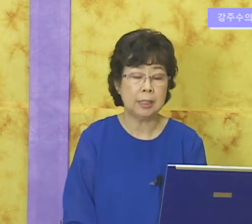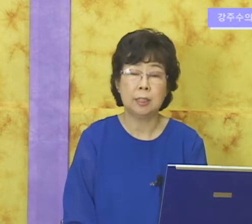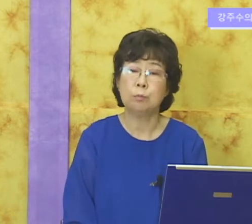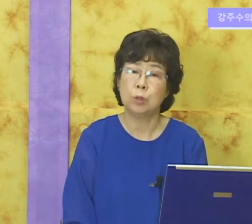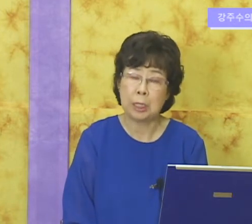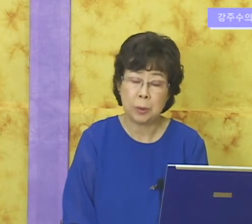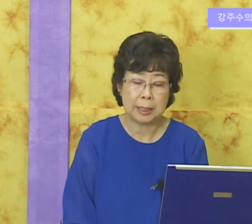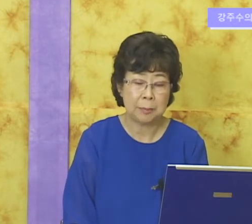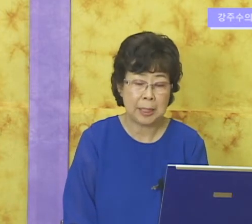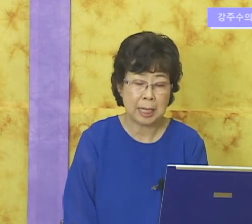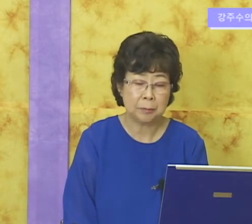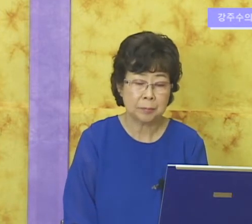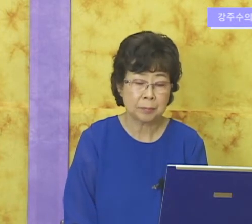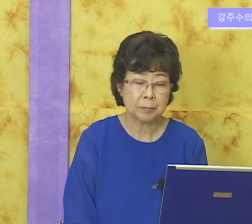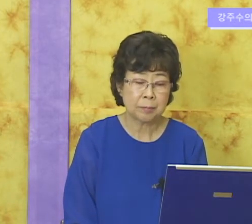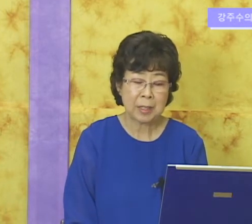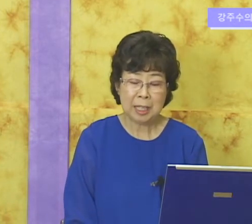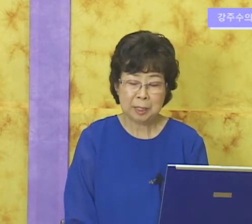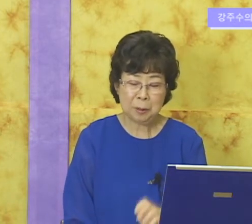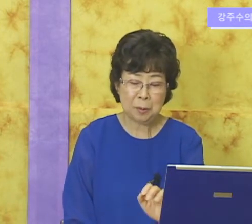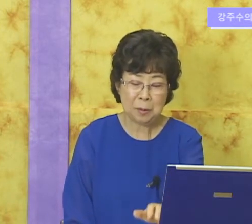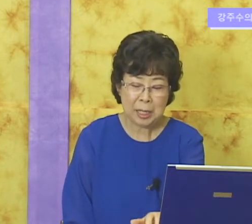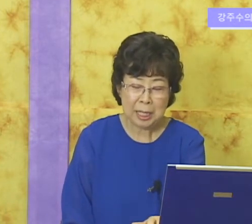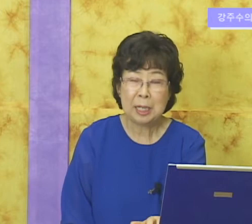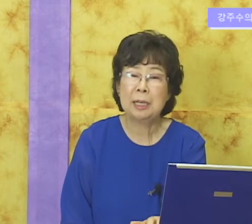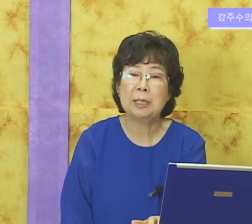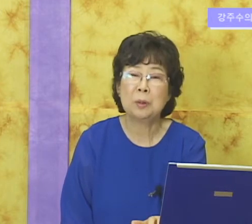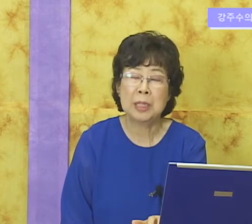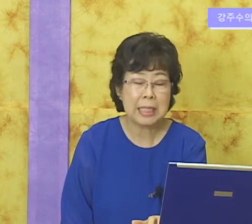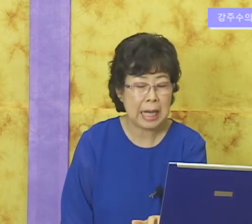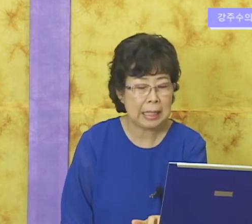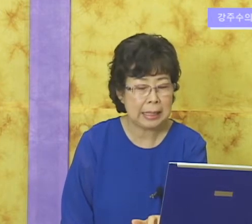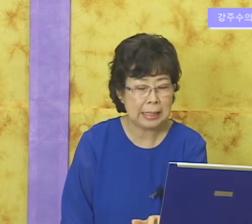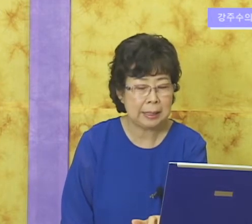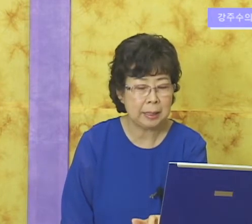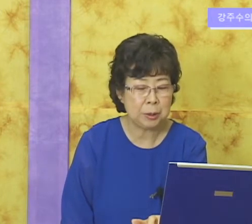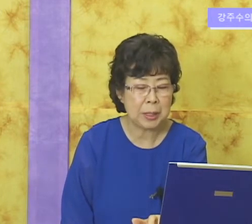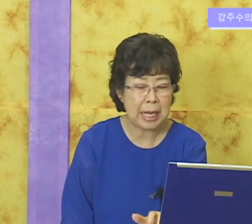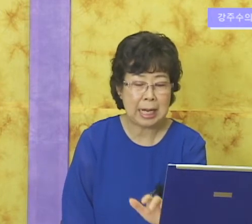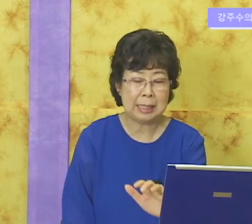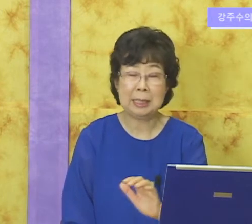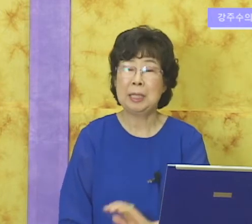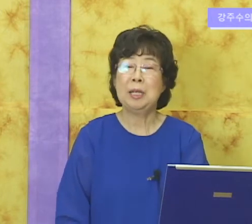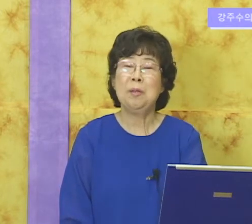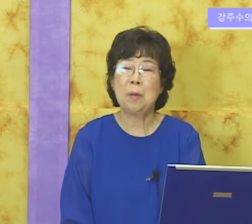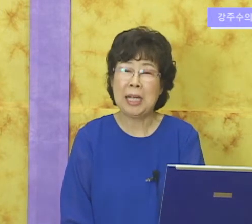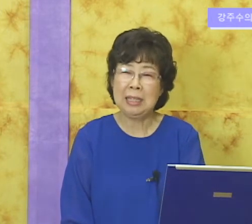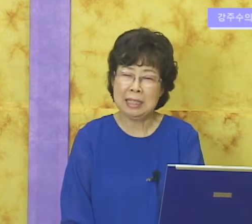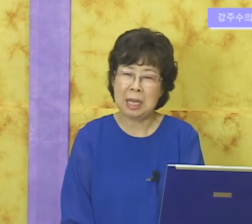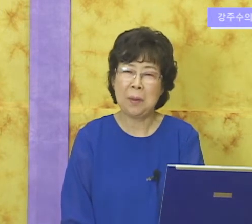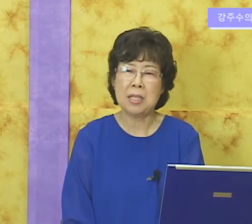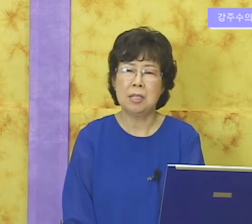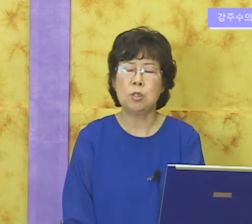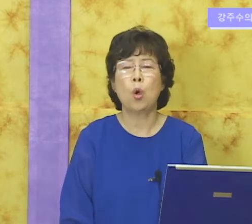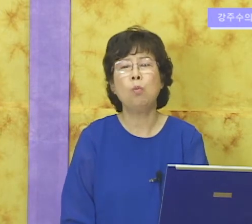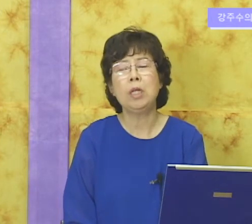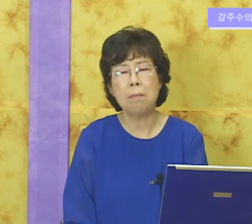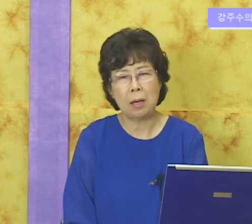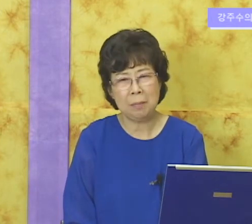그런 문화도 있습니다. 그리고 또 특이한 것 중에 하나는 농아인 사회에서는 소문이